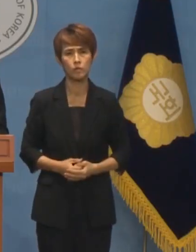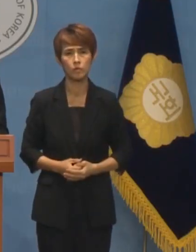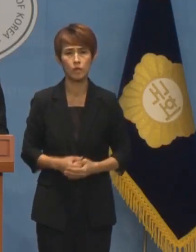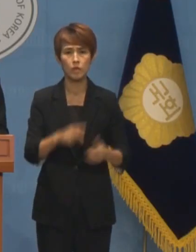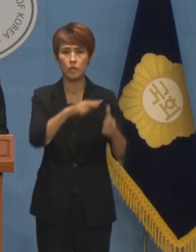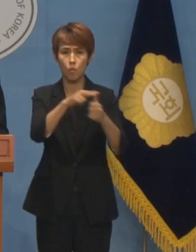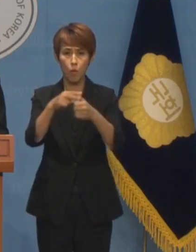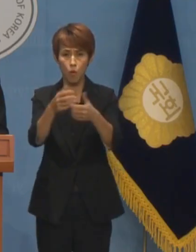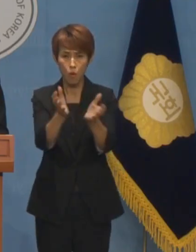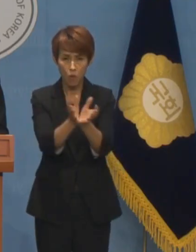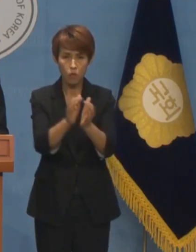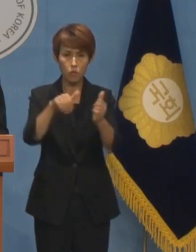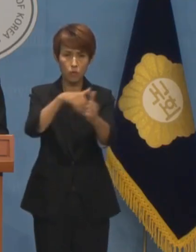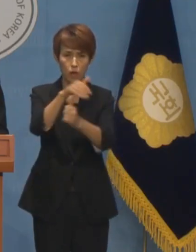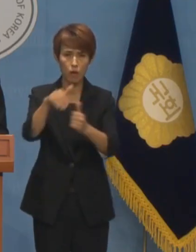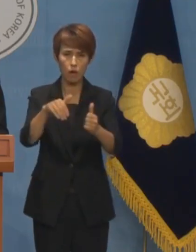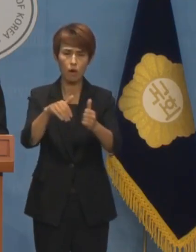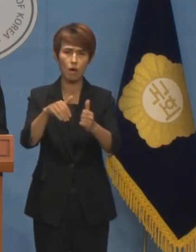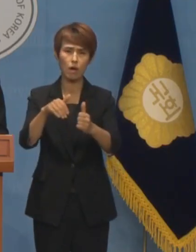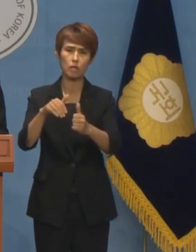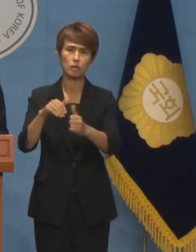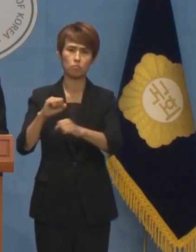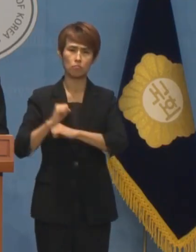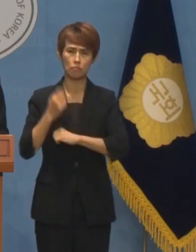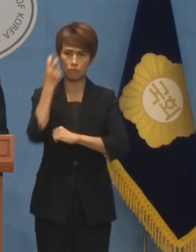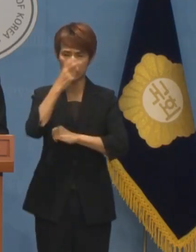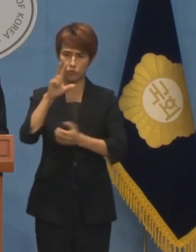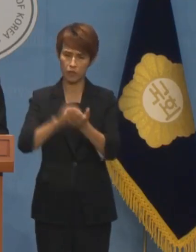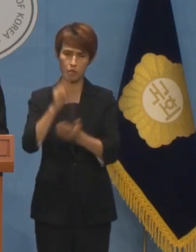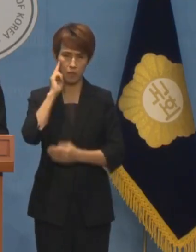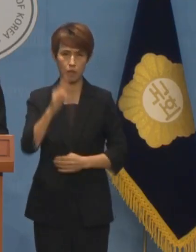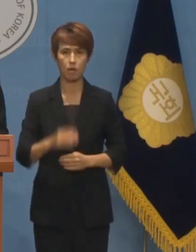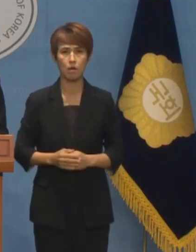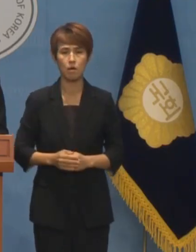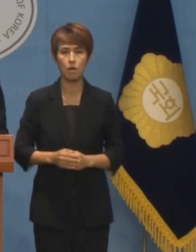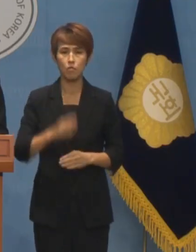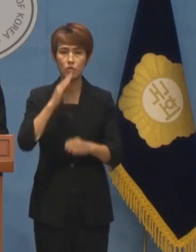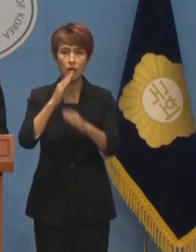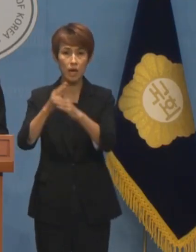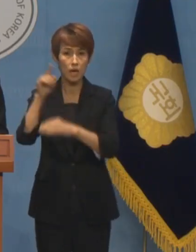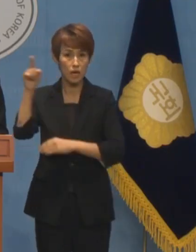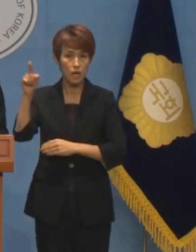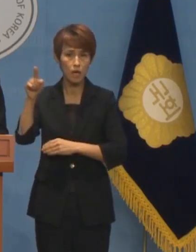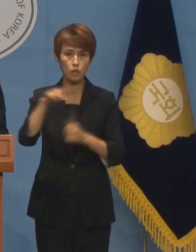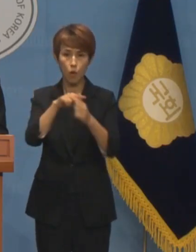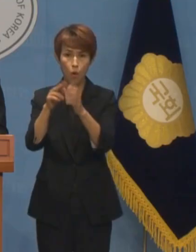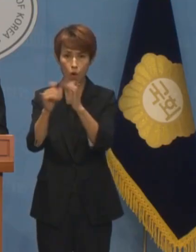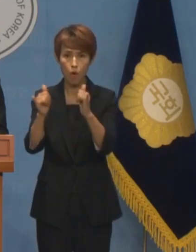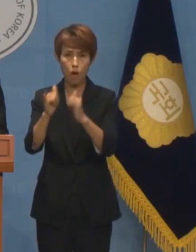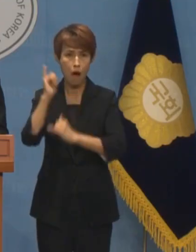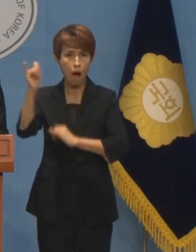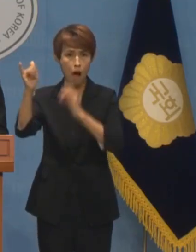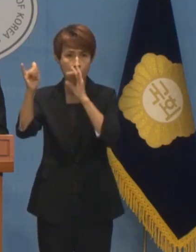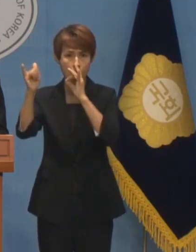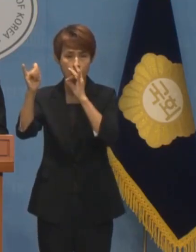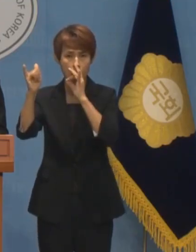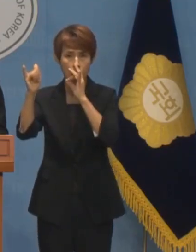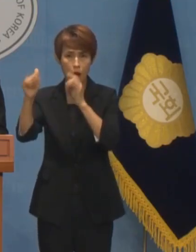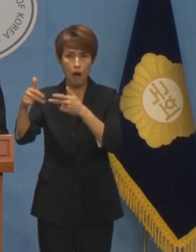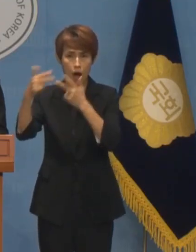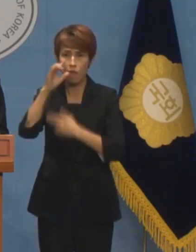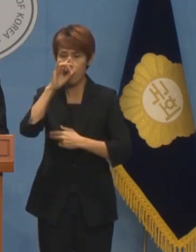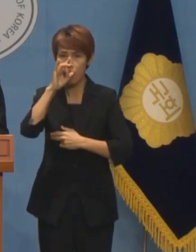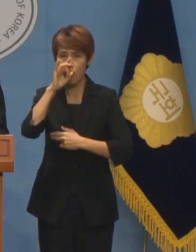정보사의 휴민트는 붕괴 수준의 타격을 입었고 대북 블랙 요원들은 연락이 두절되고 생사 확인도 어려운